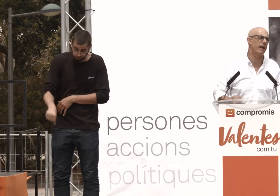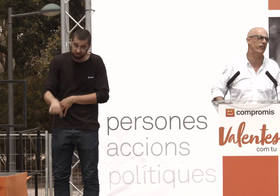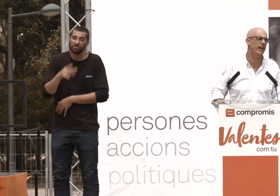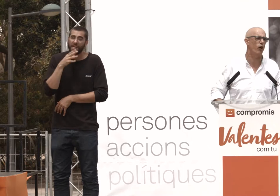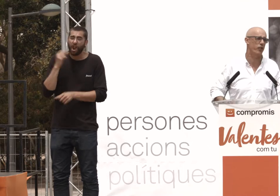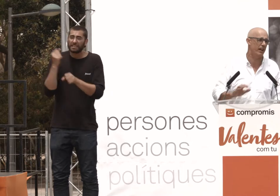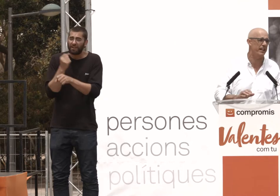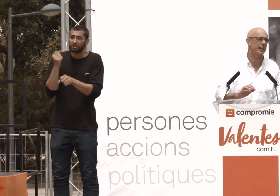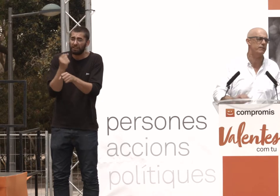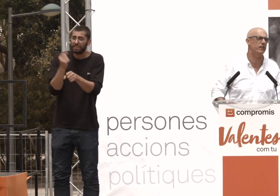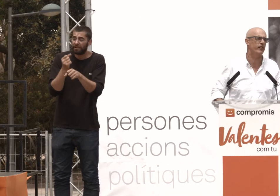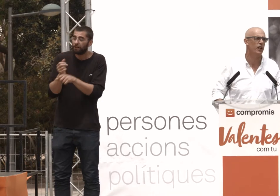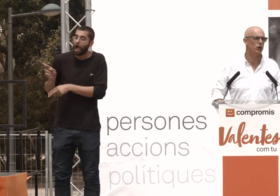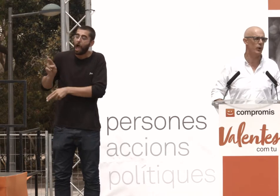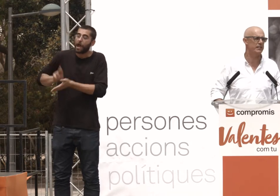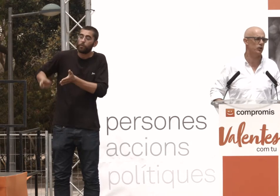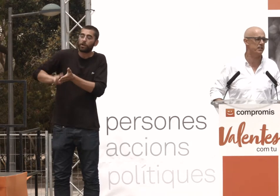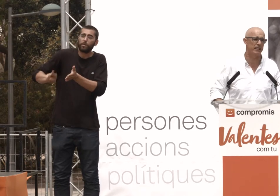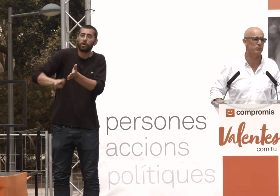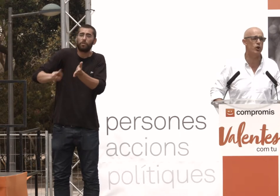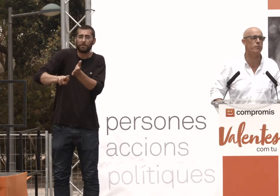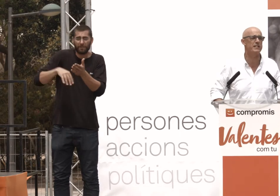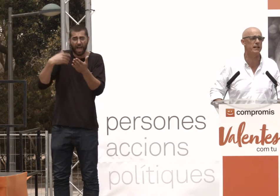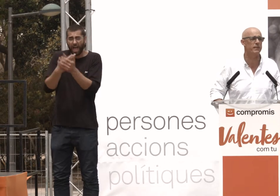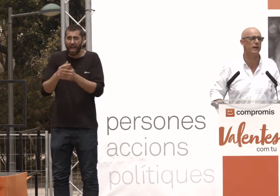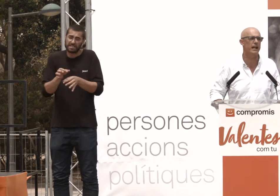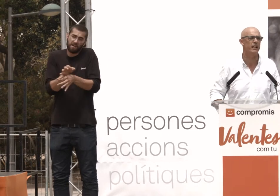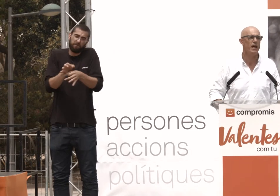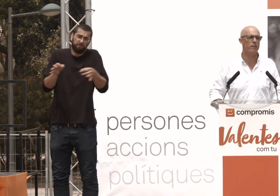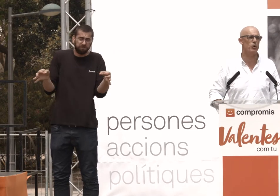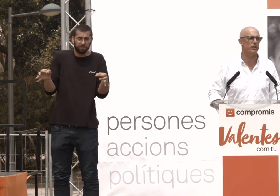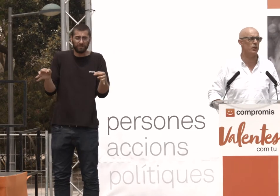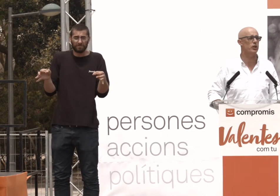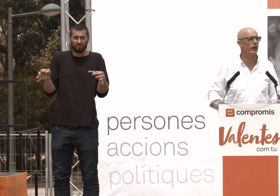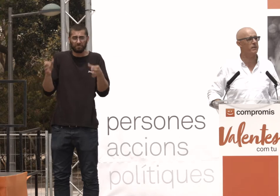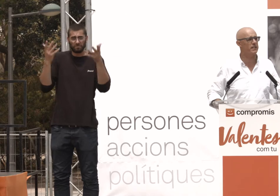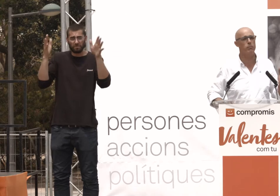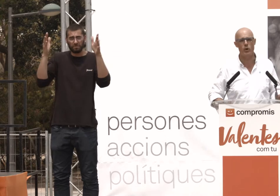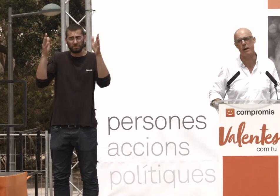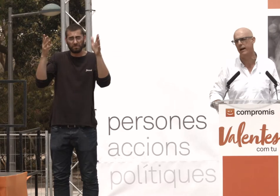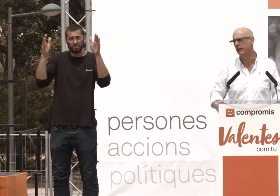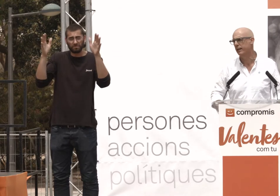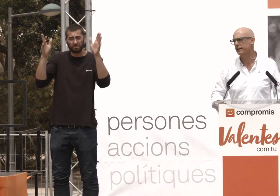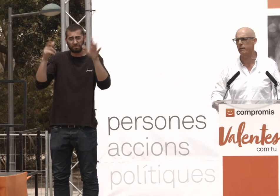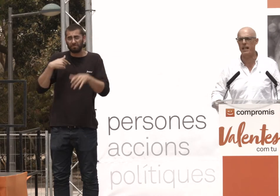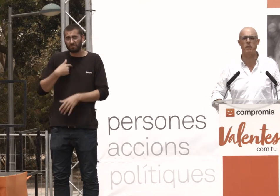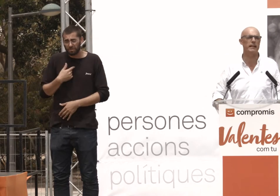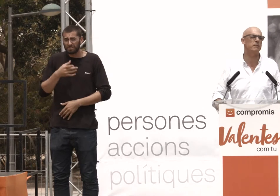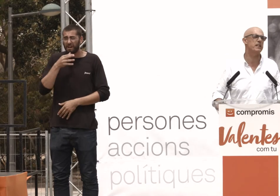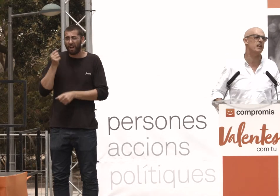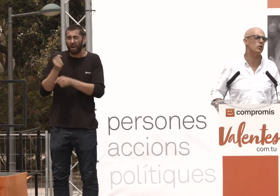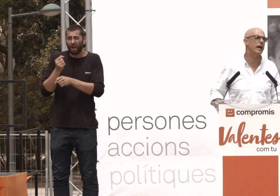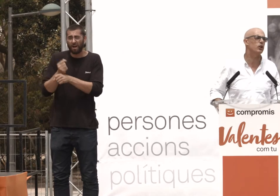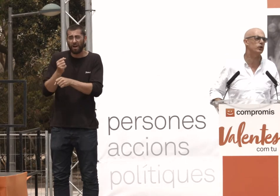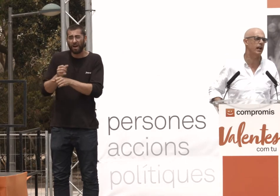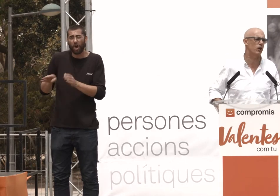que ens van fer o de la feina que ens van desfer durant tot aquest temps. No només estem treballant en positiu, sinó que mentre amb una mà treballant, amb l'altra hem